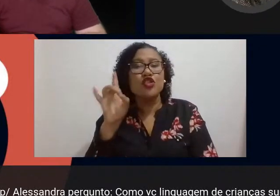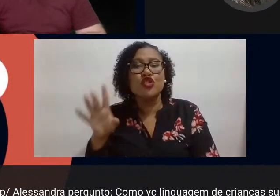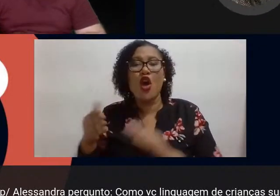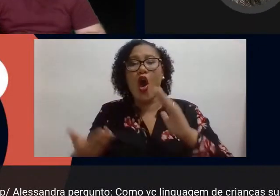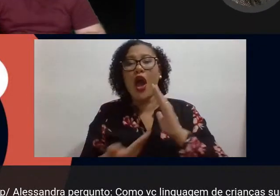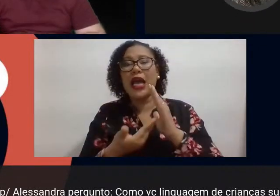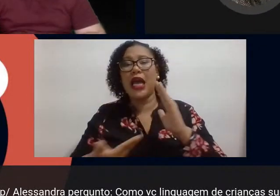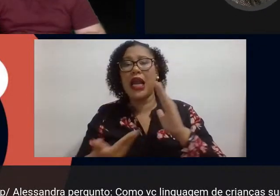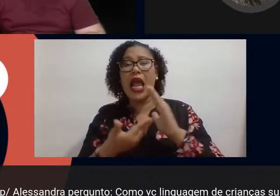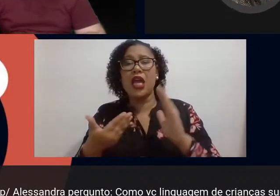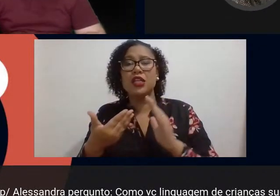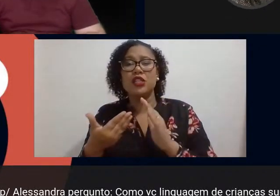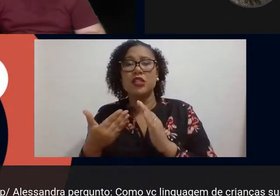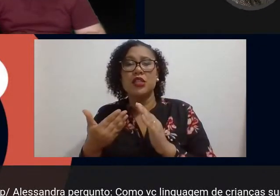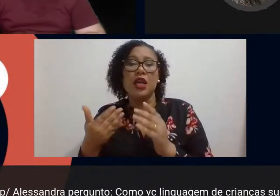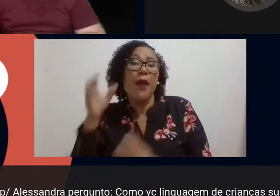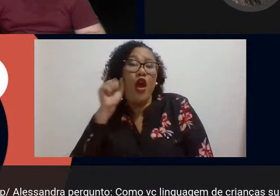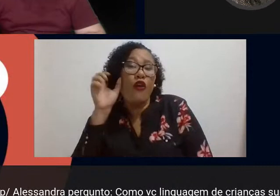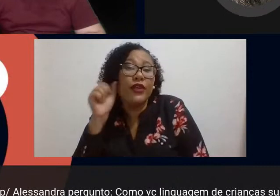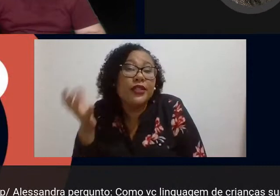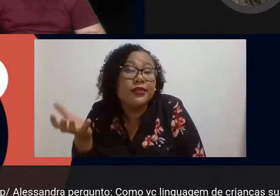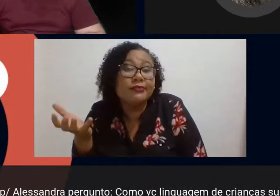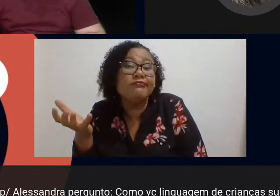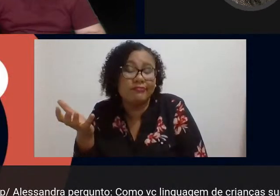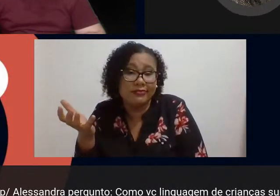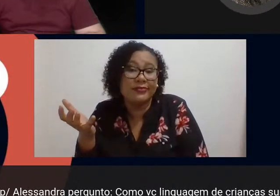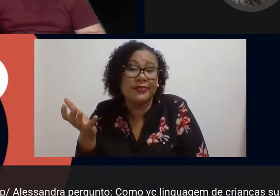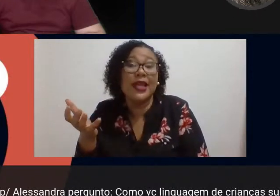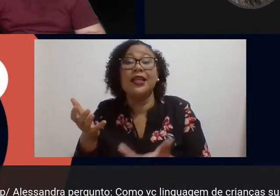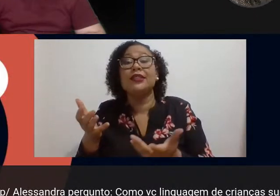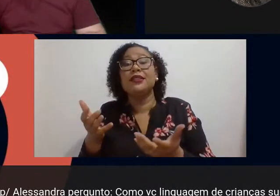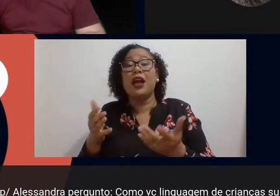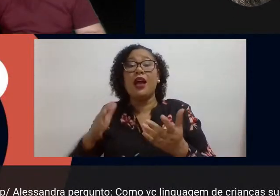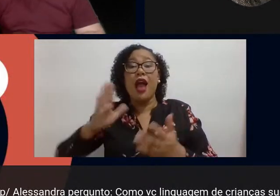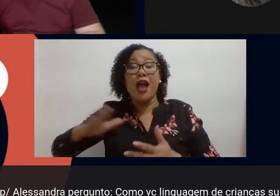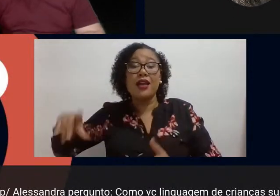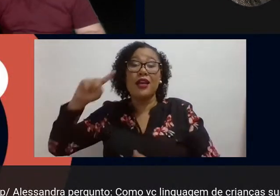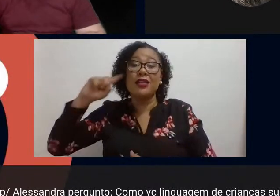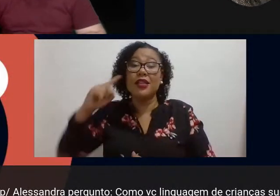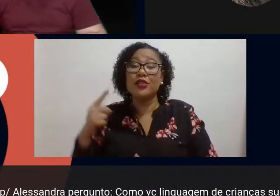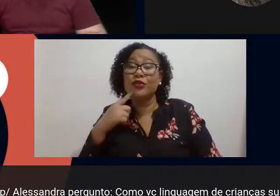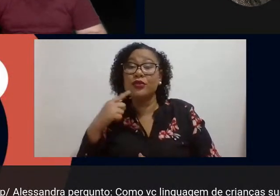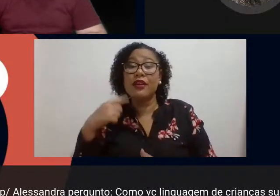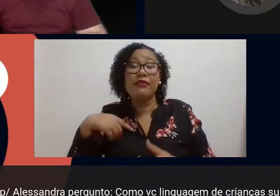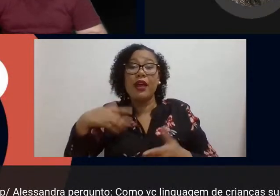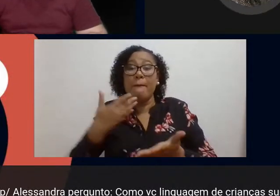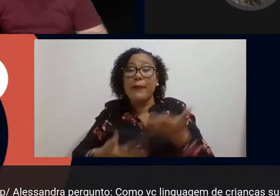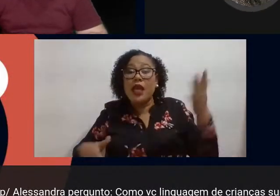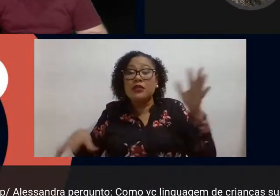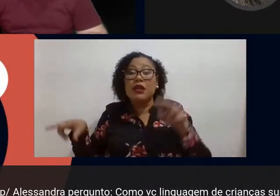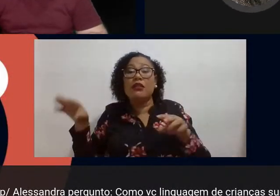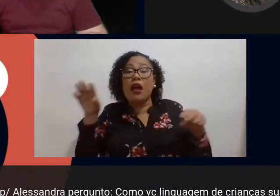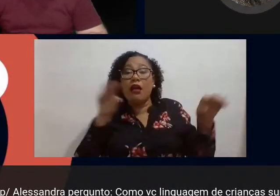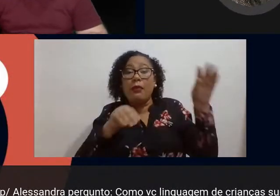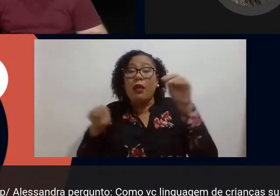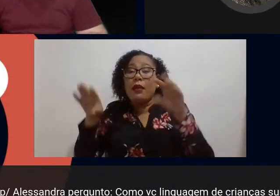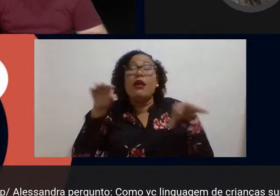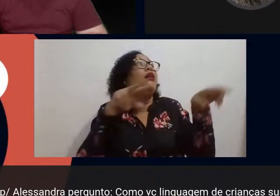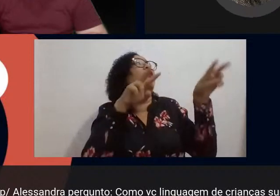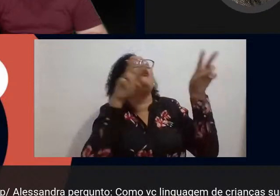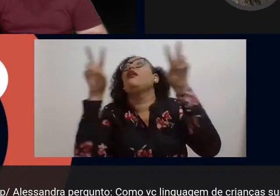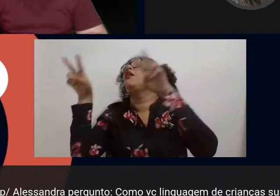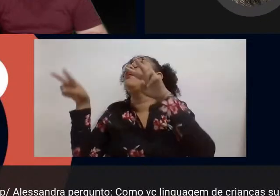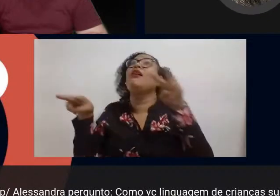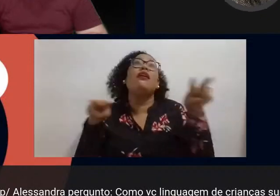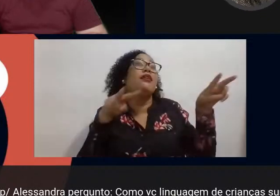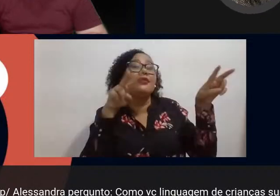bilíngue. Nós não temos uma creche bilíngue. Temos somente uma creche para ouvintes. Então as crianças surdas elas